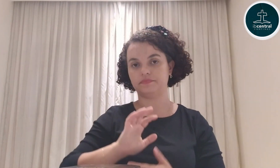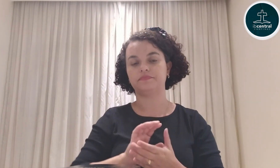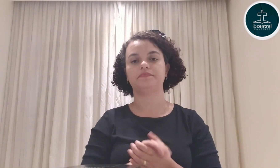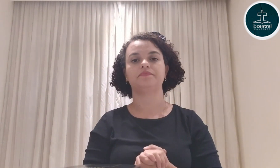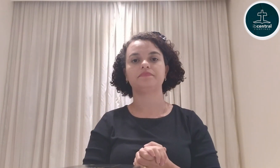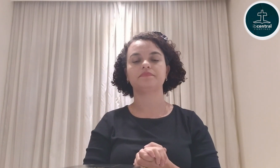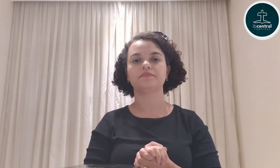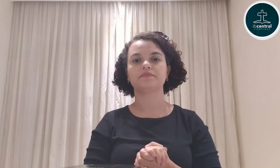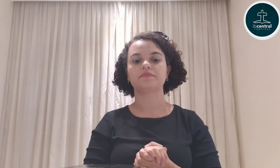brasileiras.